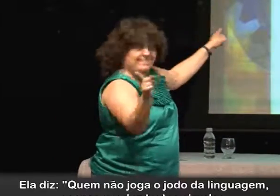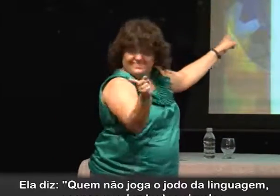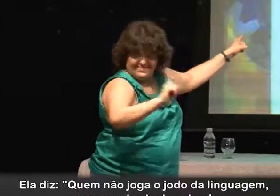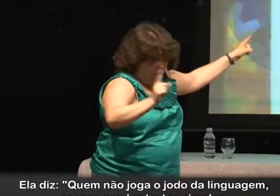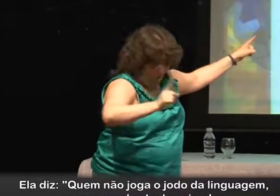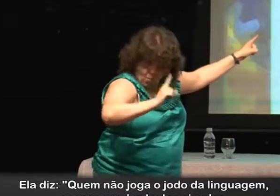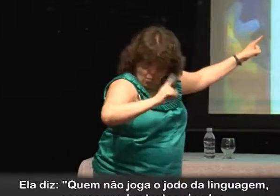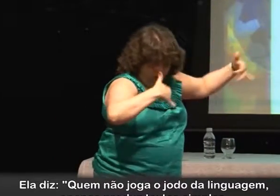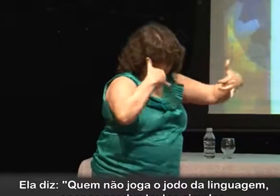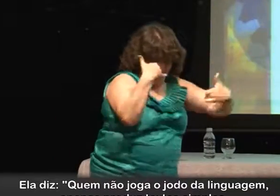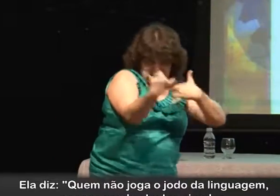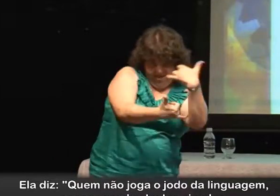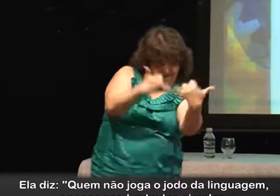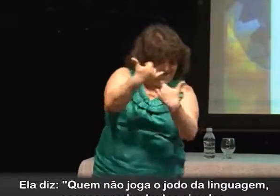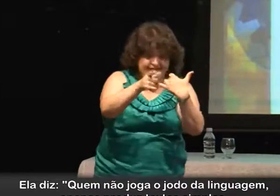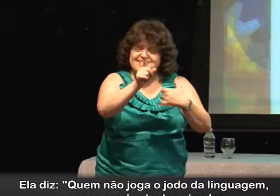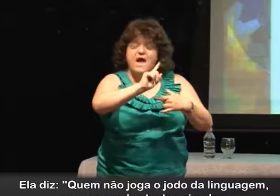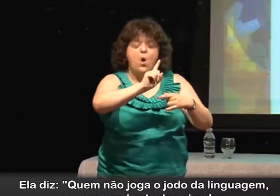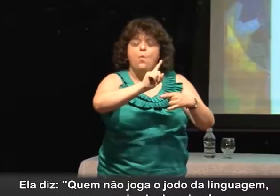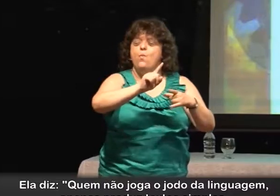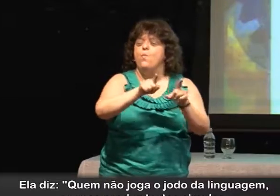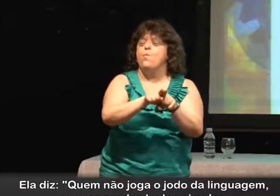Ela diz, quem não